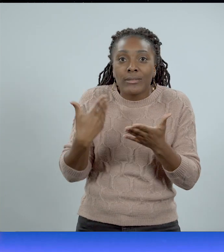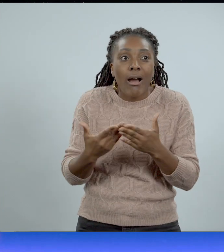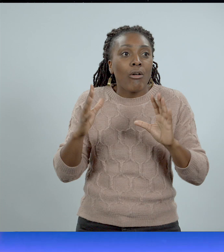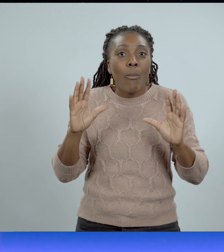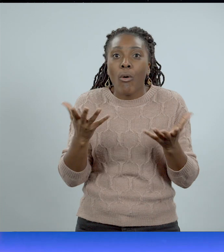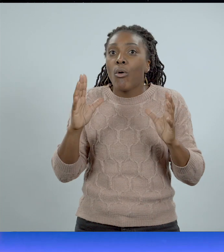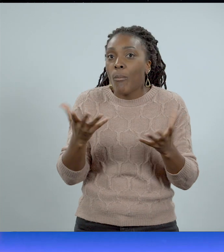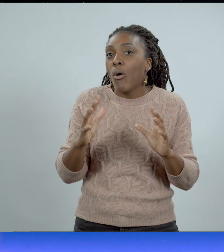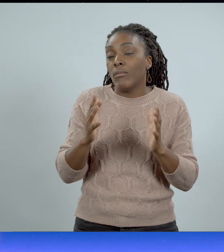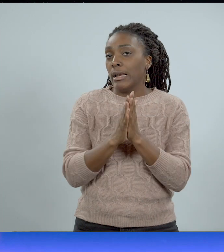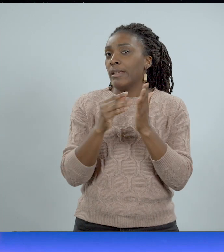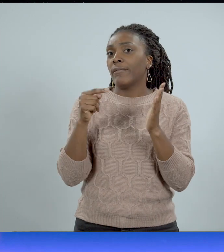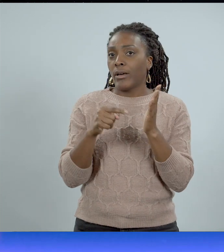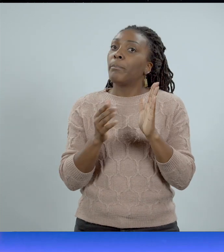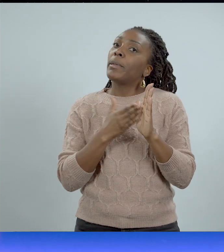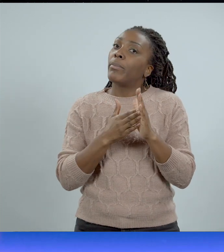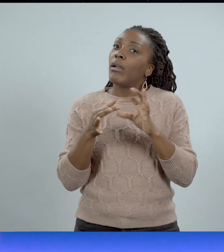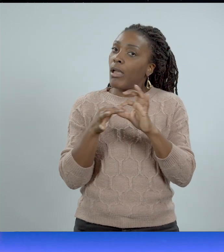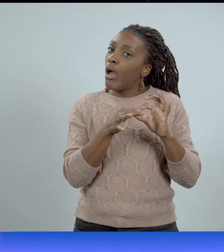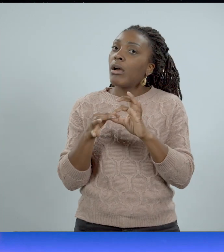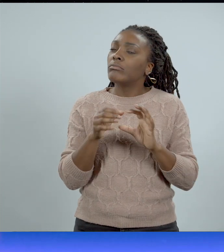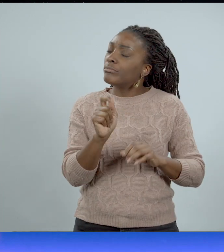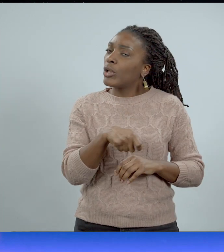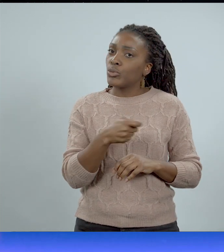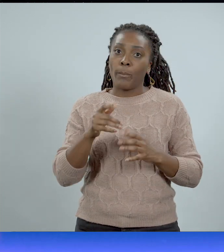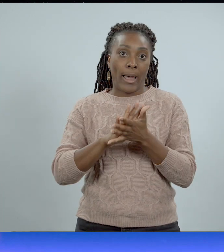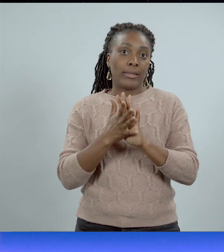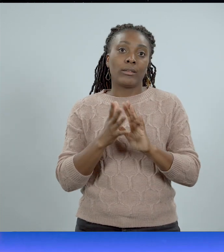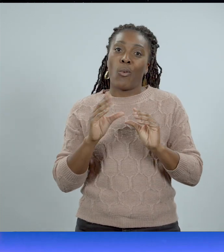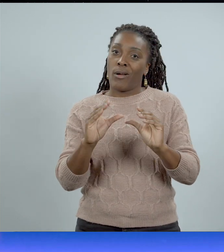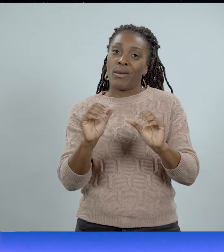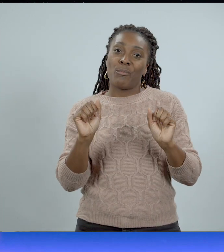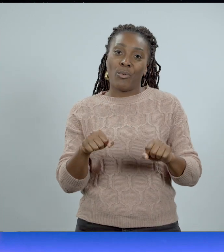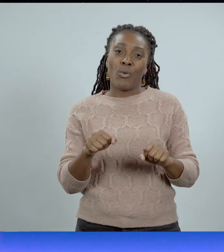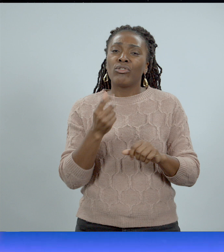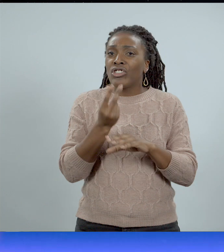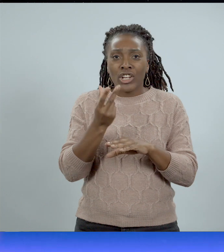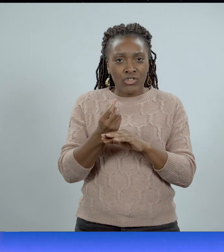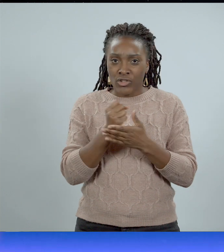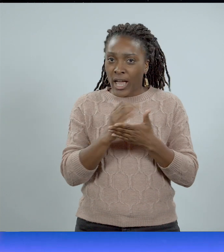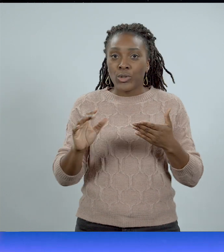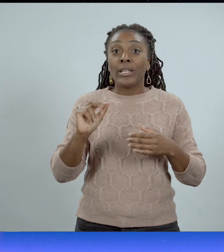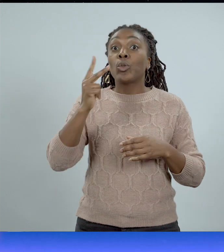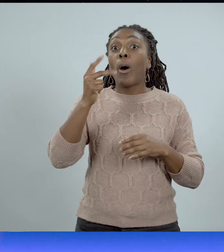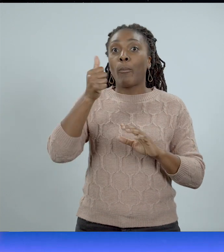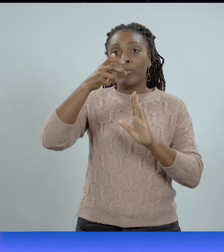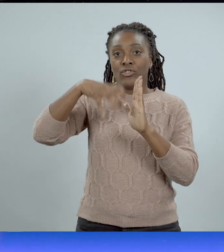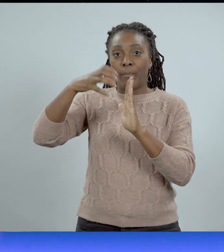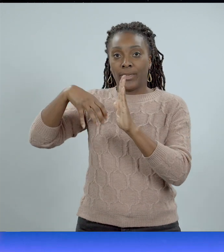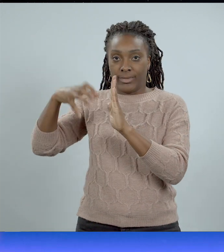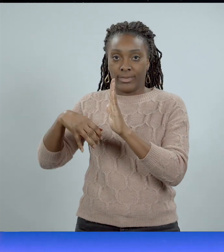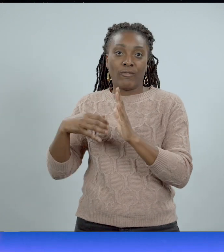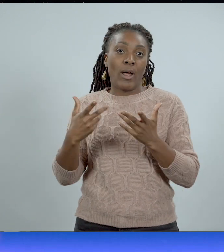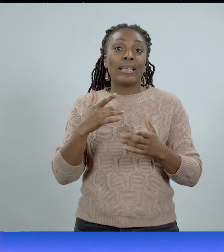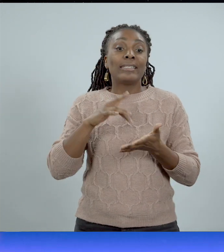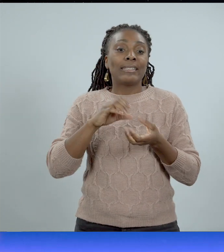interpréter les rêves. Bien sûr, un livre profondément biblique et profondément pratique. Vous pouvez télécharger gratuitement les 3 premiers chapitres du